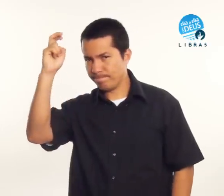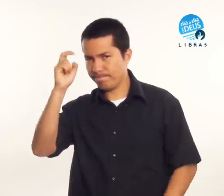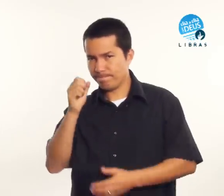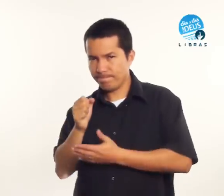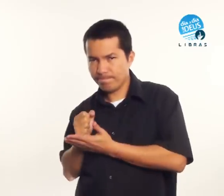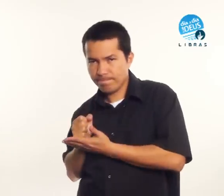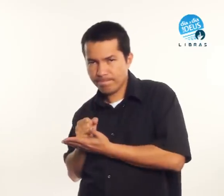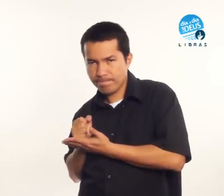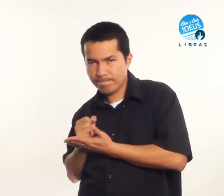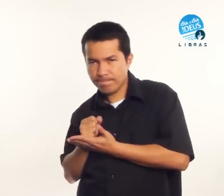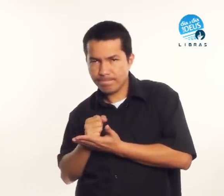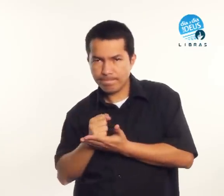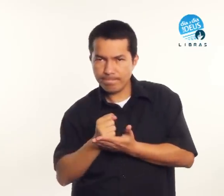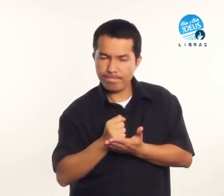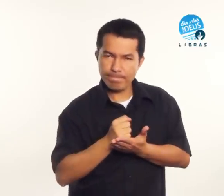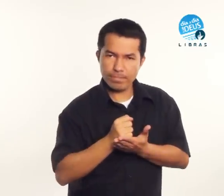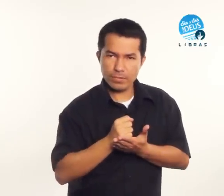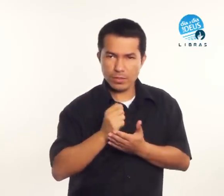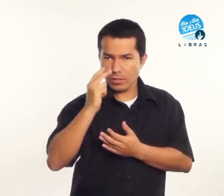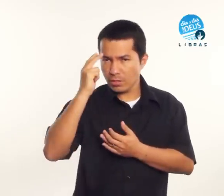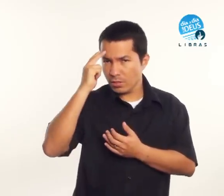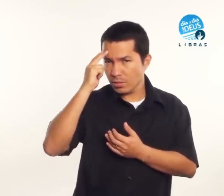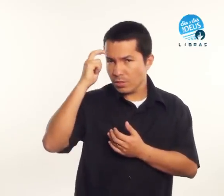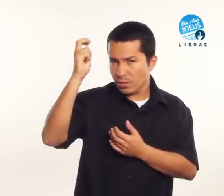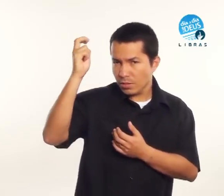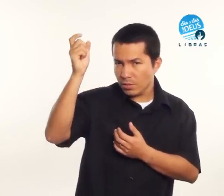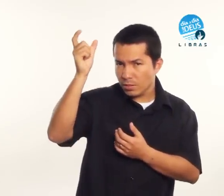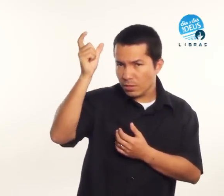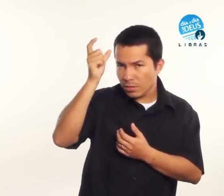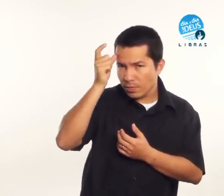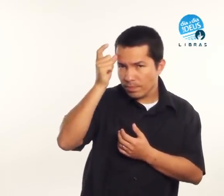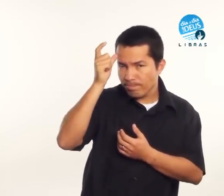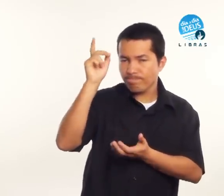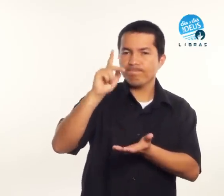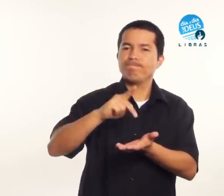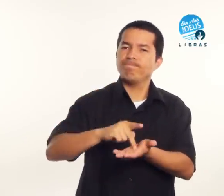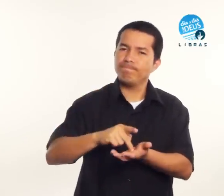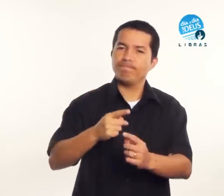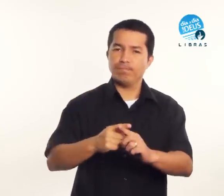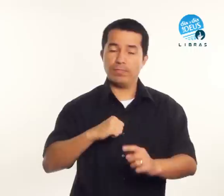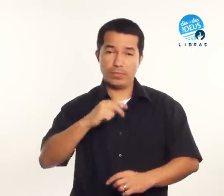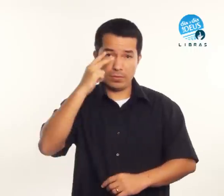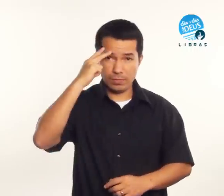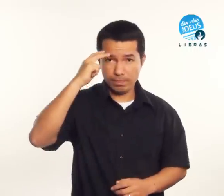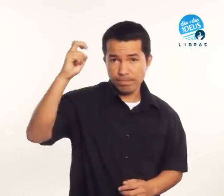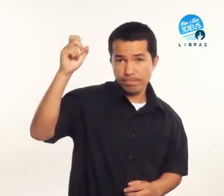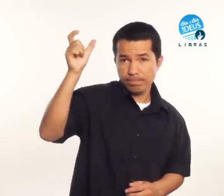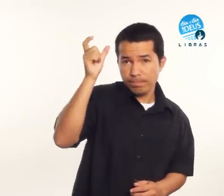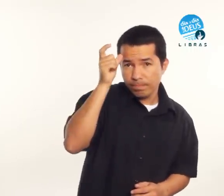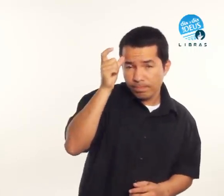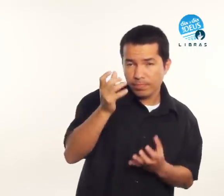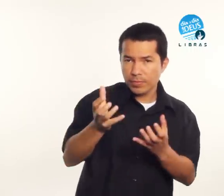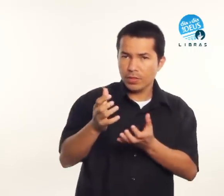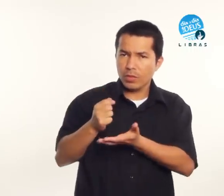essa inteligência é maligna. E o propósito dessa inteligência maligna, que vai colocando as